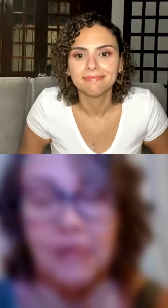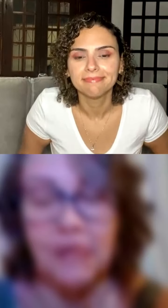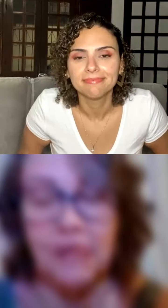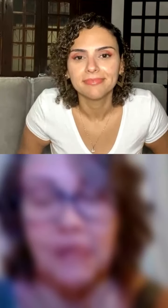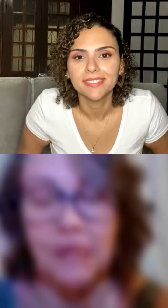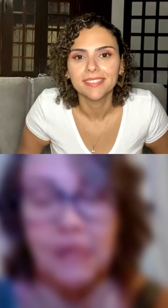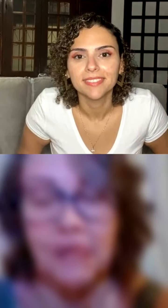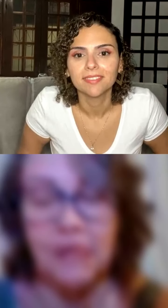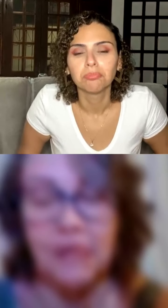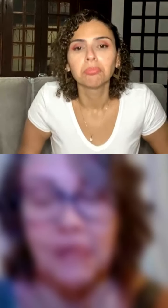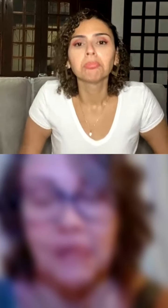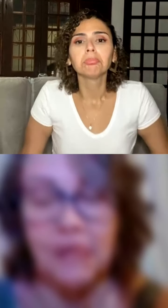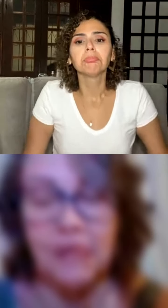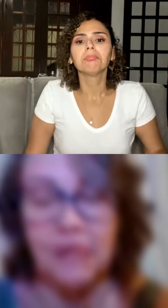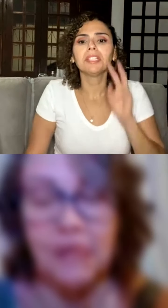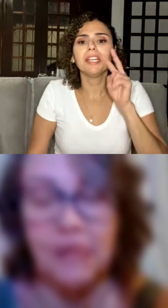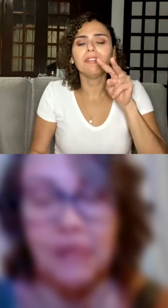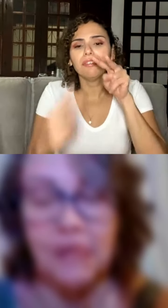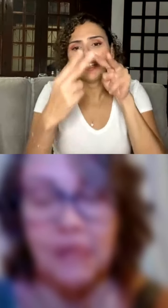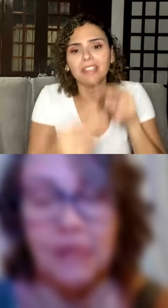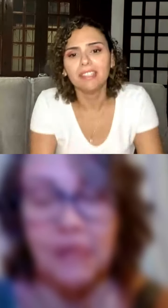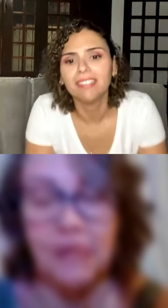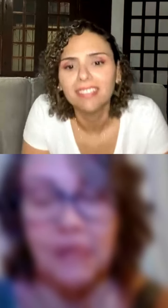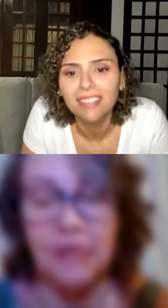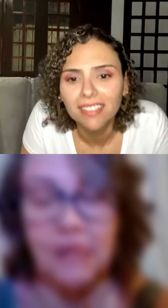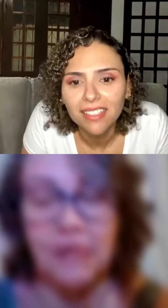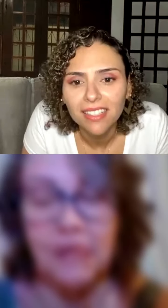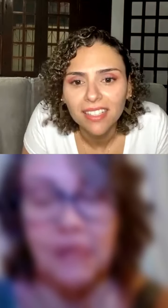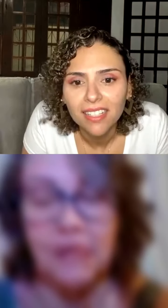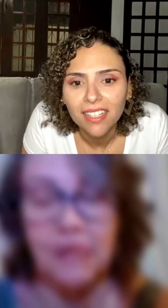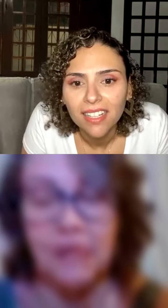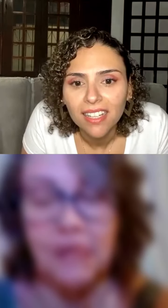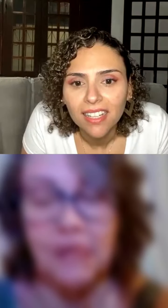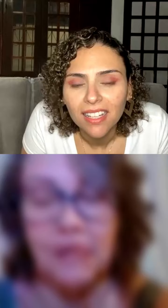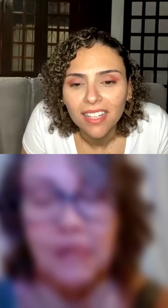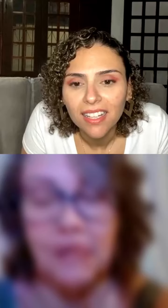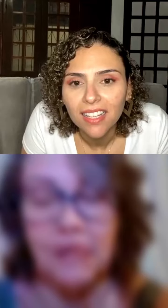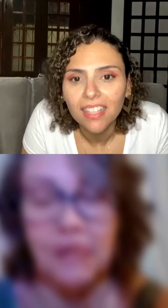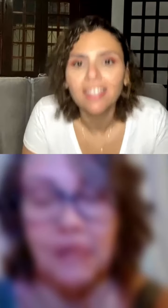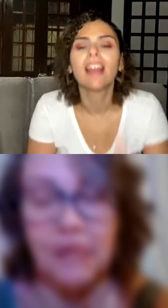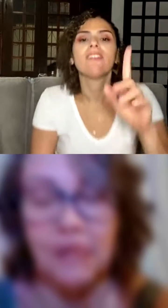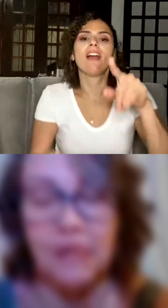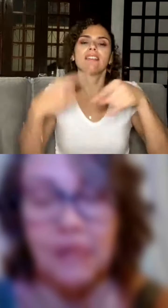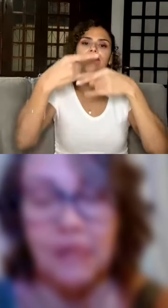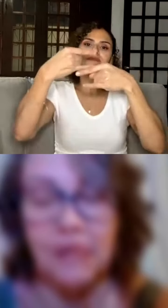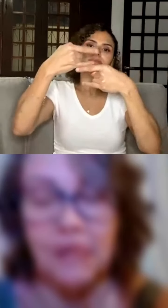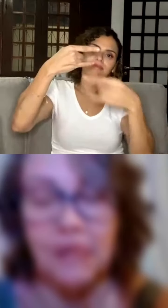O queijo. Eu vou sair para a doutora Erika, tá bom?